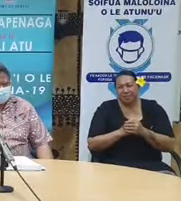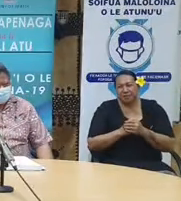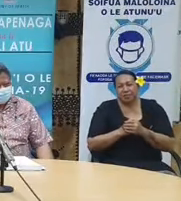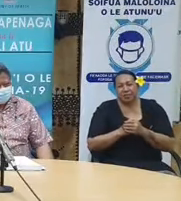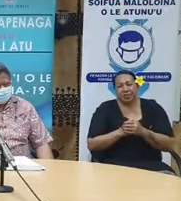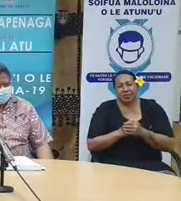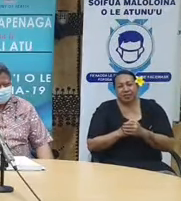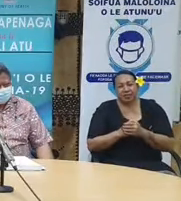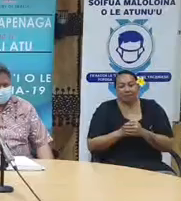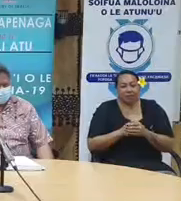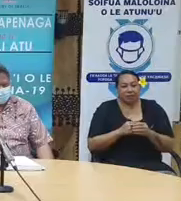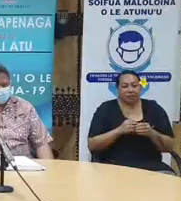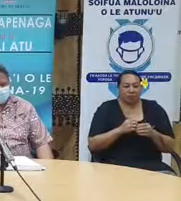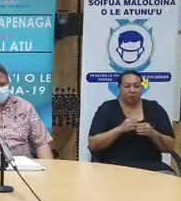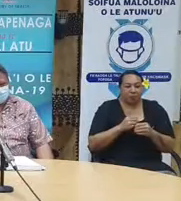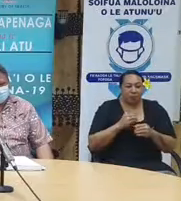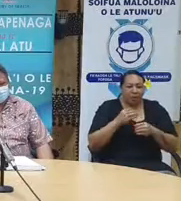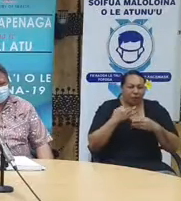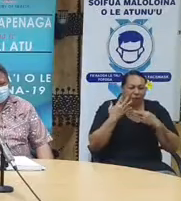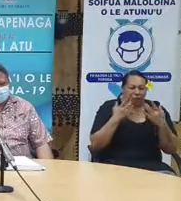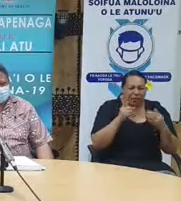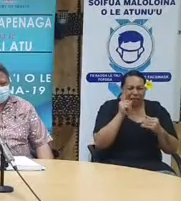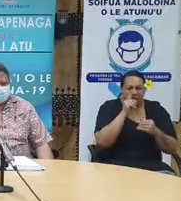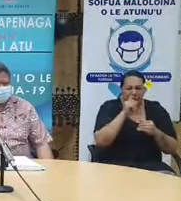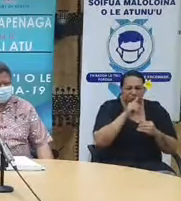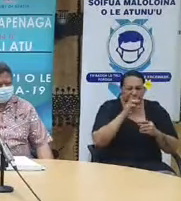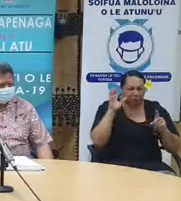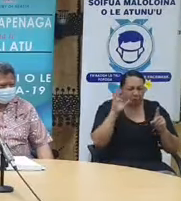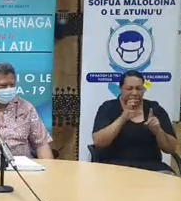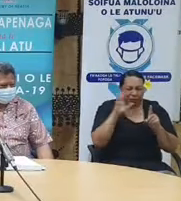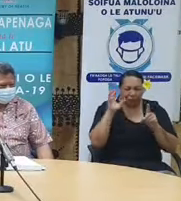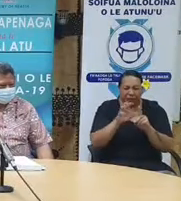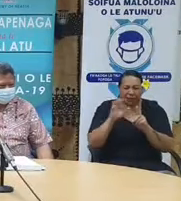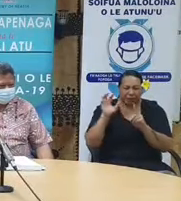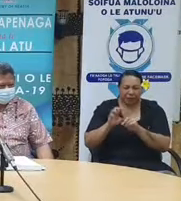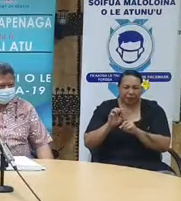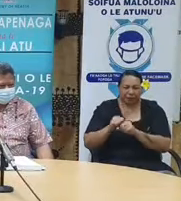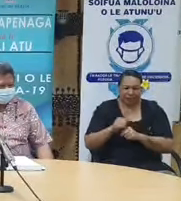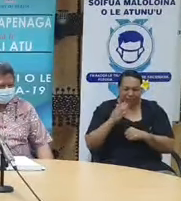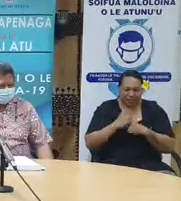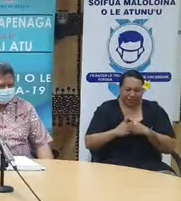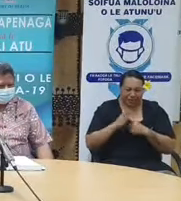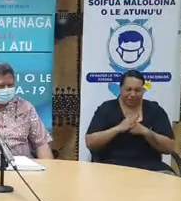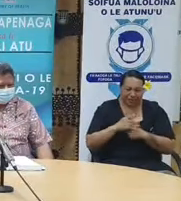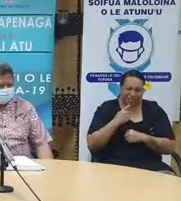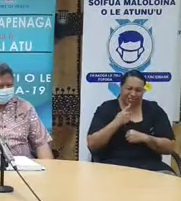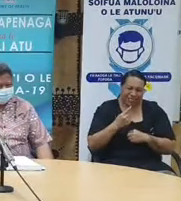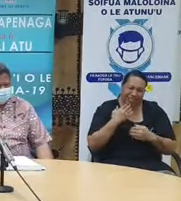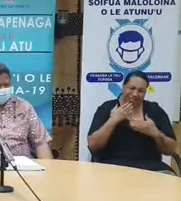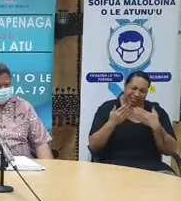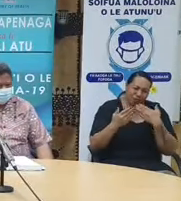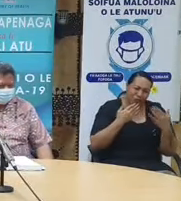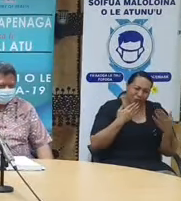tau e pua malafu a sea fa kai mai stanga ta ya un masangi fo o masangi fo ya un mala usa male ta tu